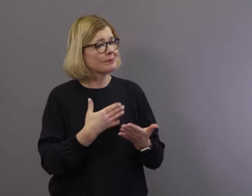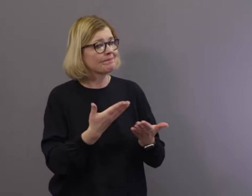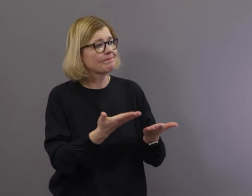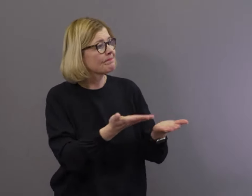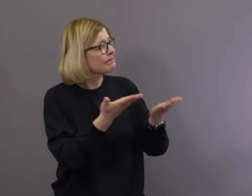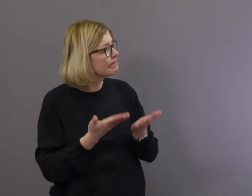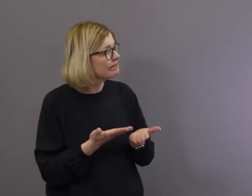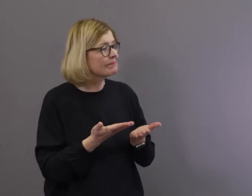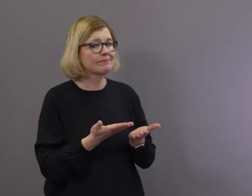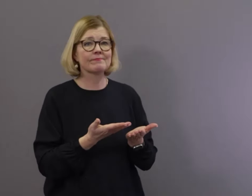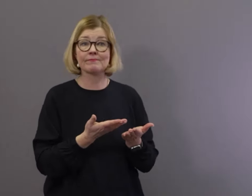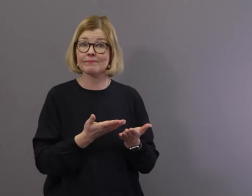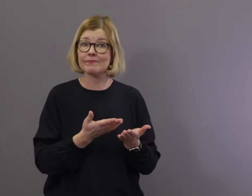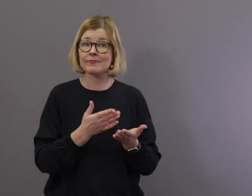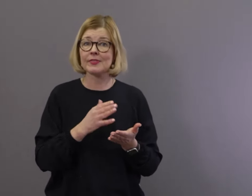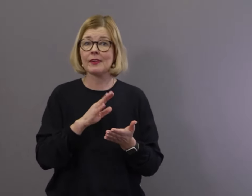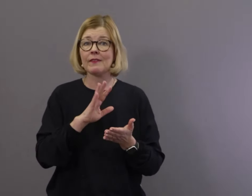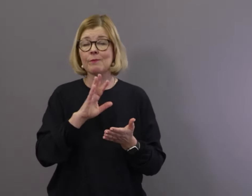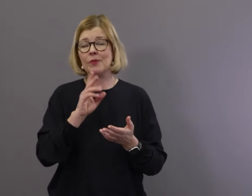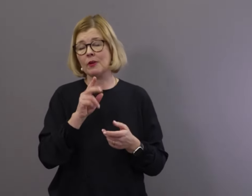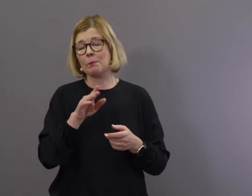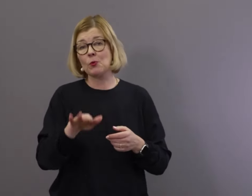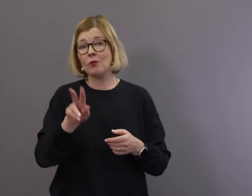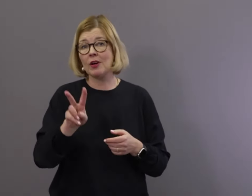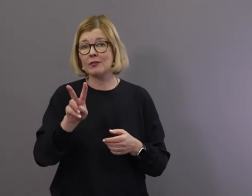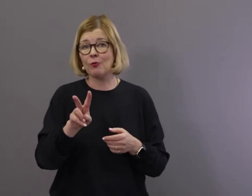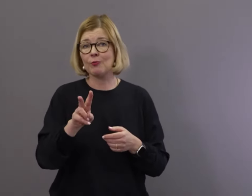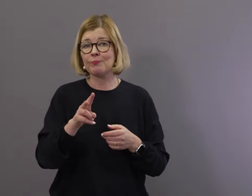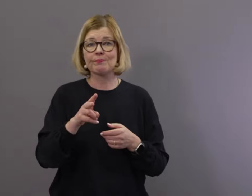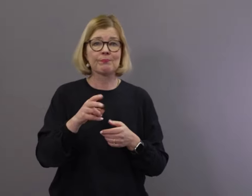heille heidän omalla äidinkielellä. Eli nyt